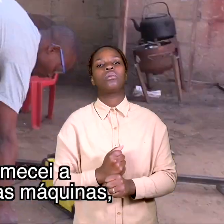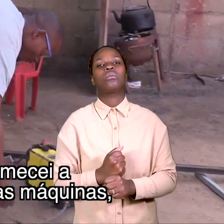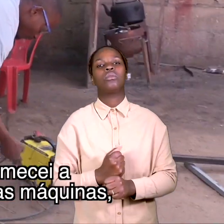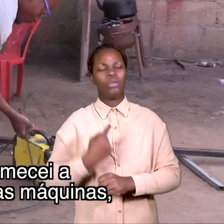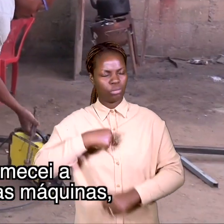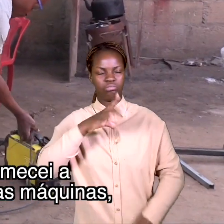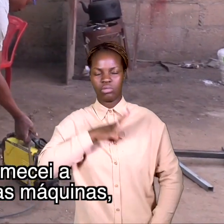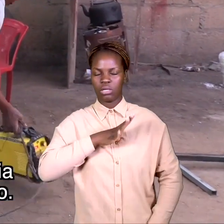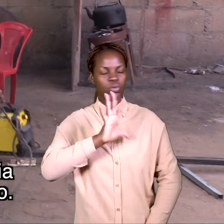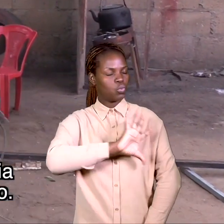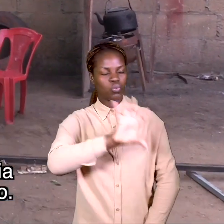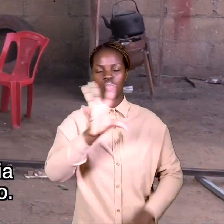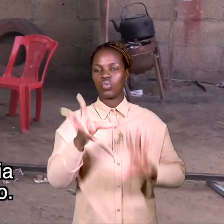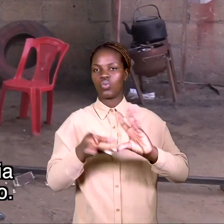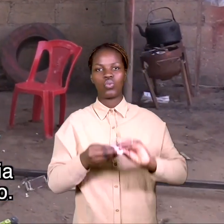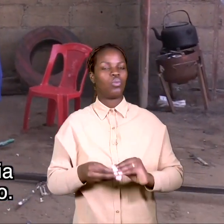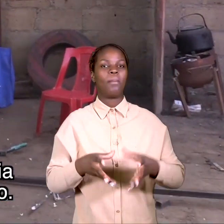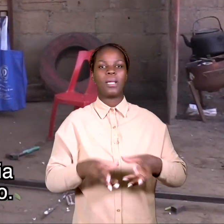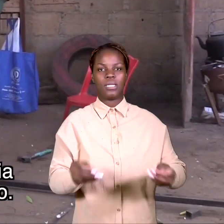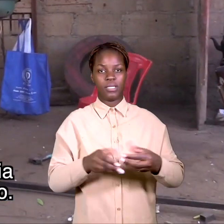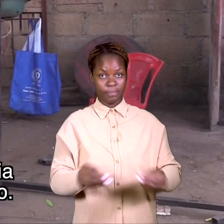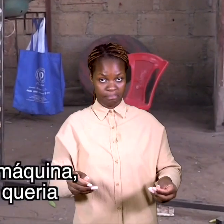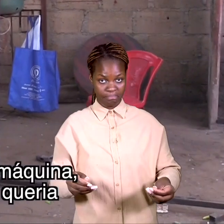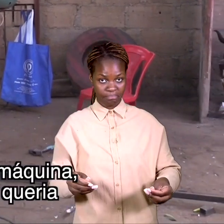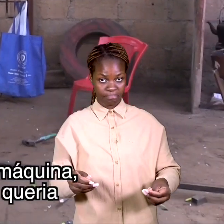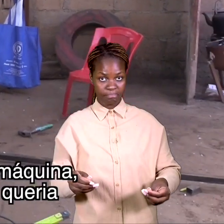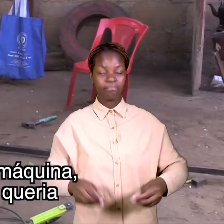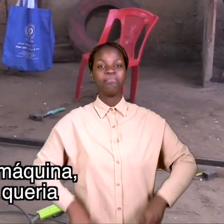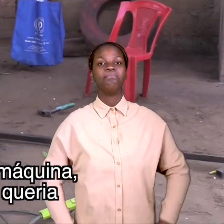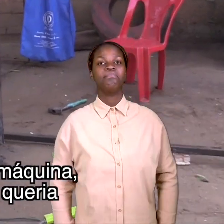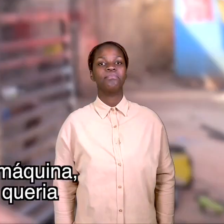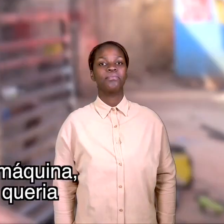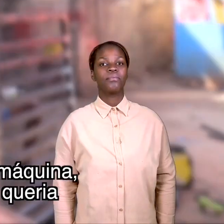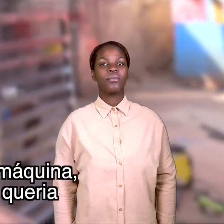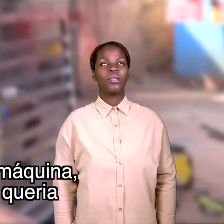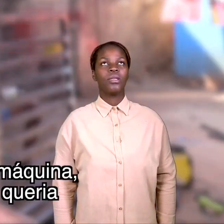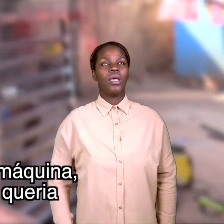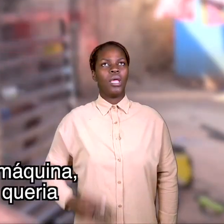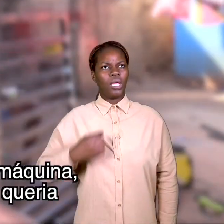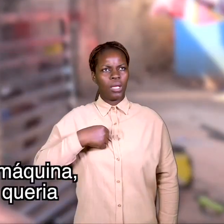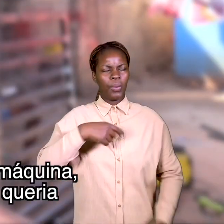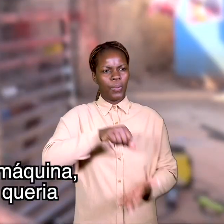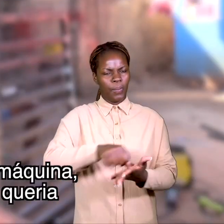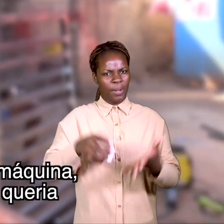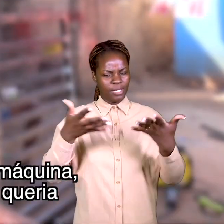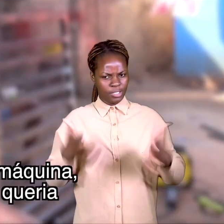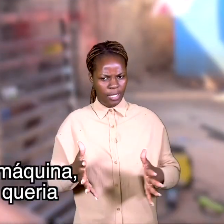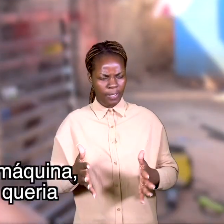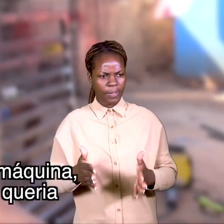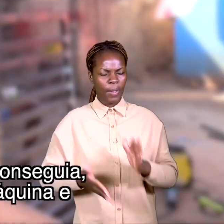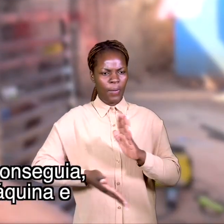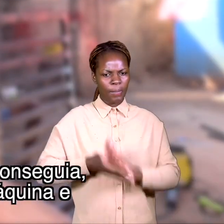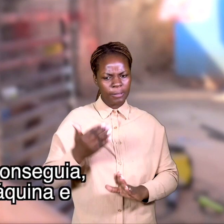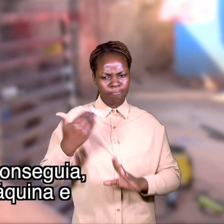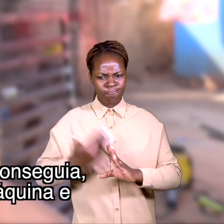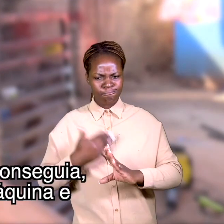comprar as minhas máquinas. Praticamente em termos de maquinaria tenho um pouco de tudo. Quando tive a minha primeira máquina, houve uma altura que